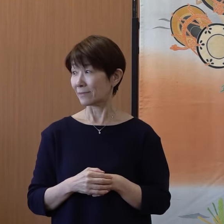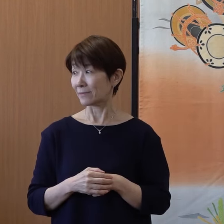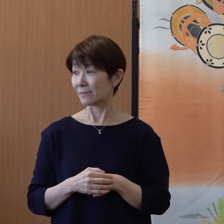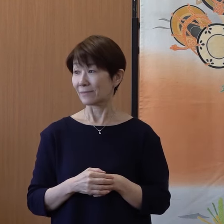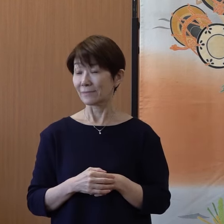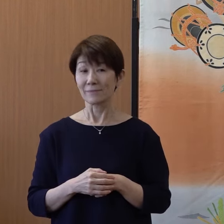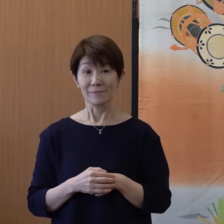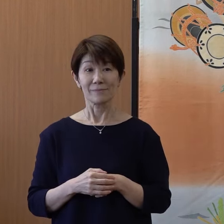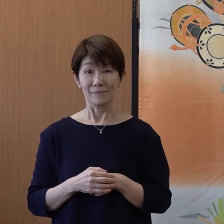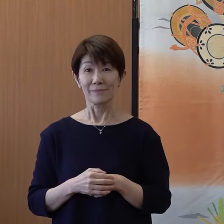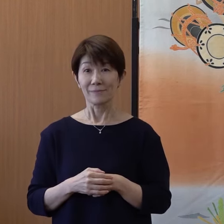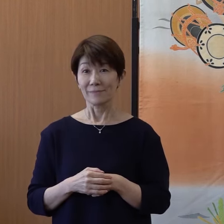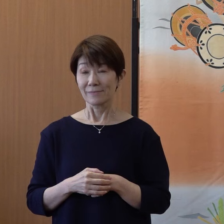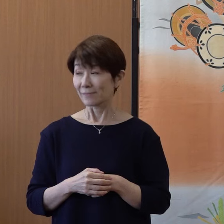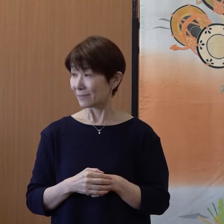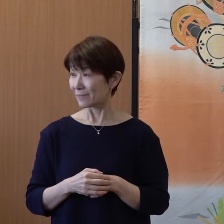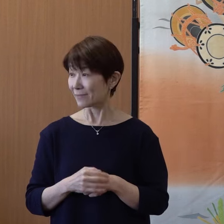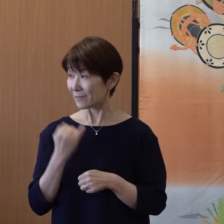ございます。 はい、では、